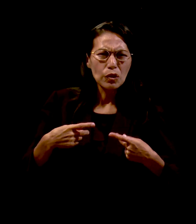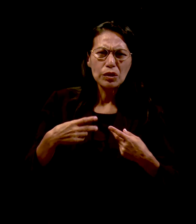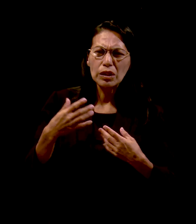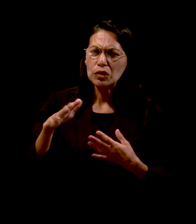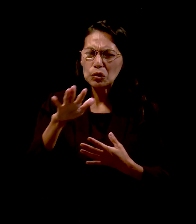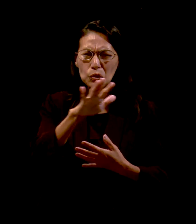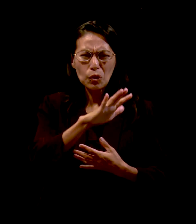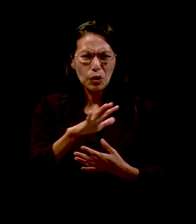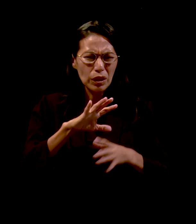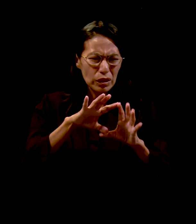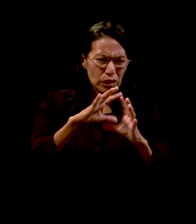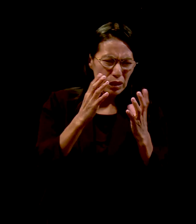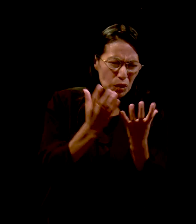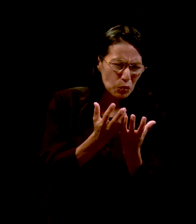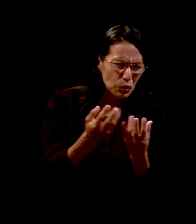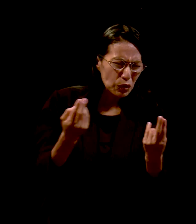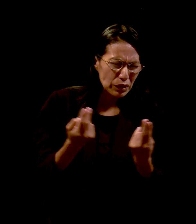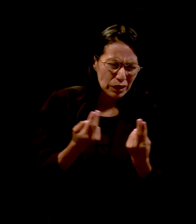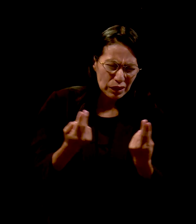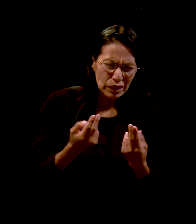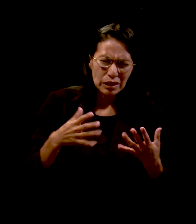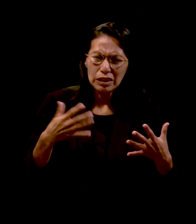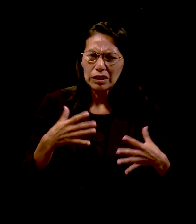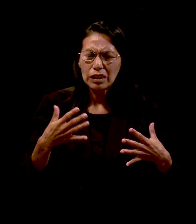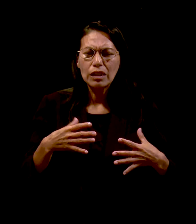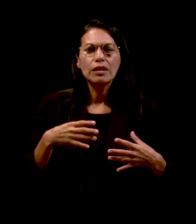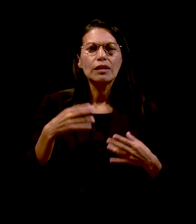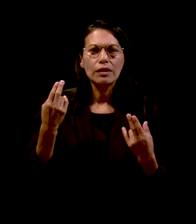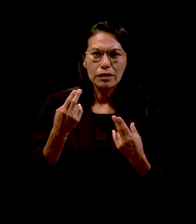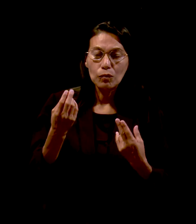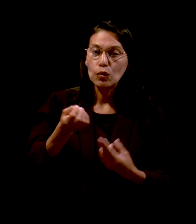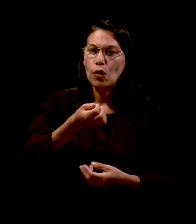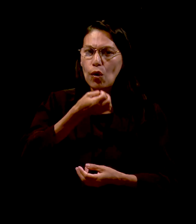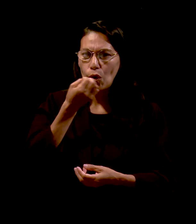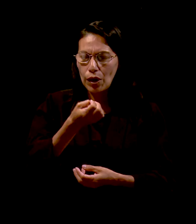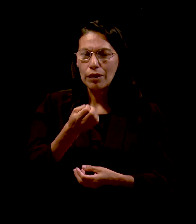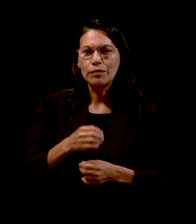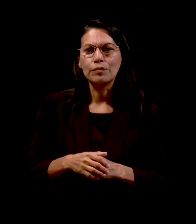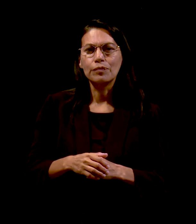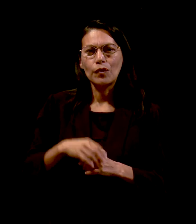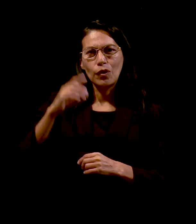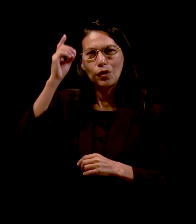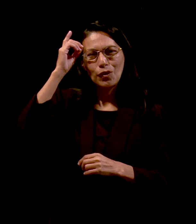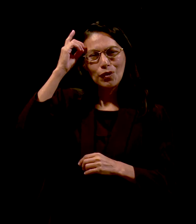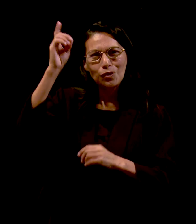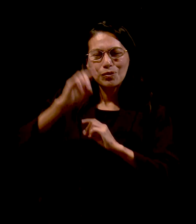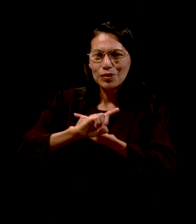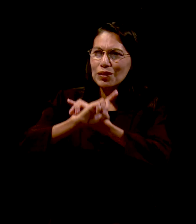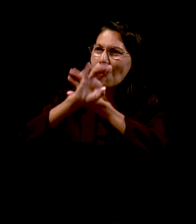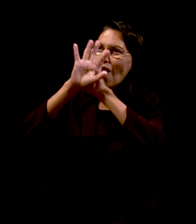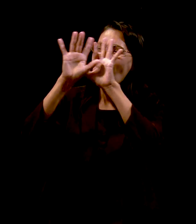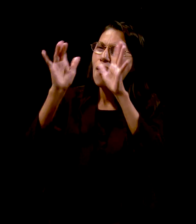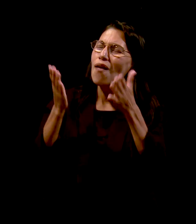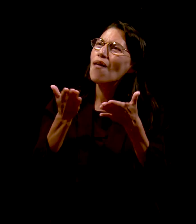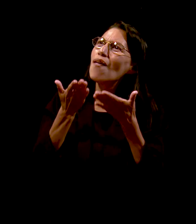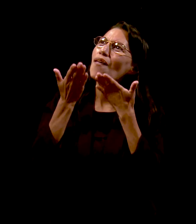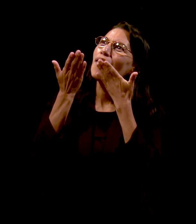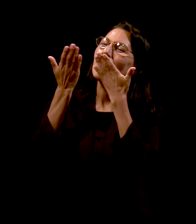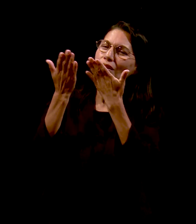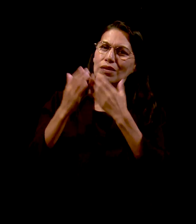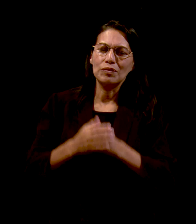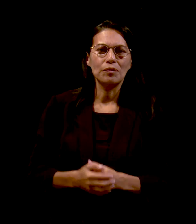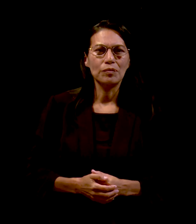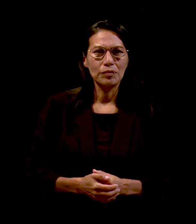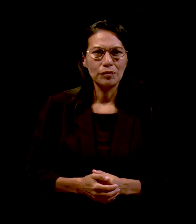todas las necesidades que hay en este mundo para que dios manifieste su gloria ale orozco no se